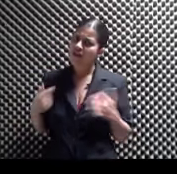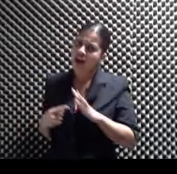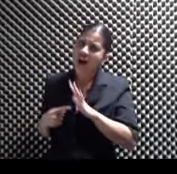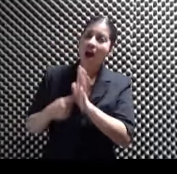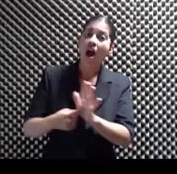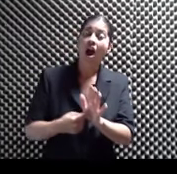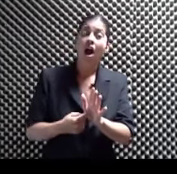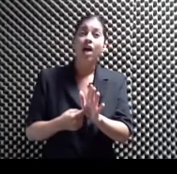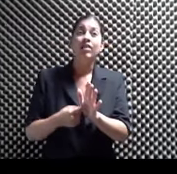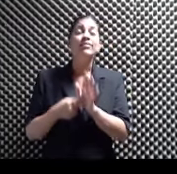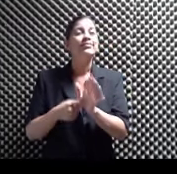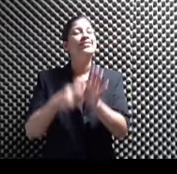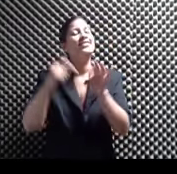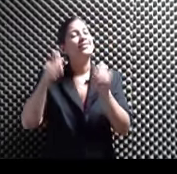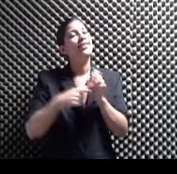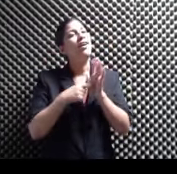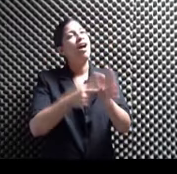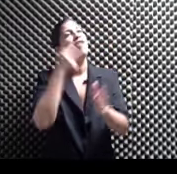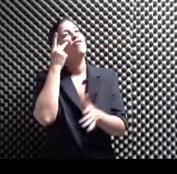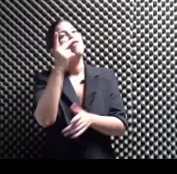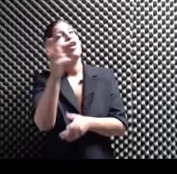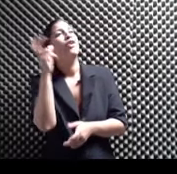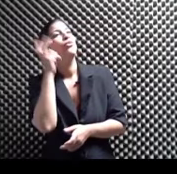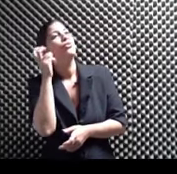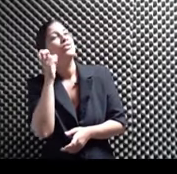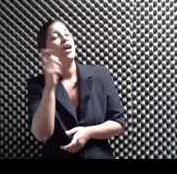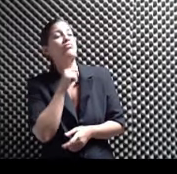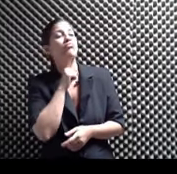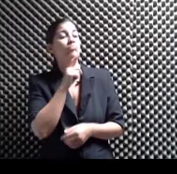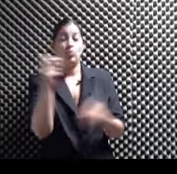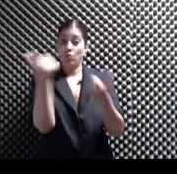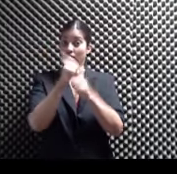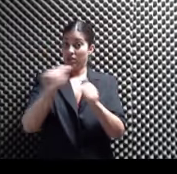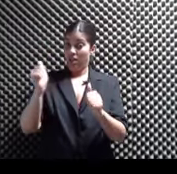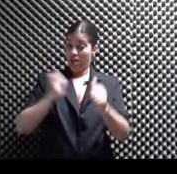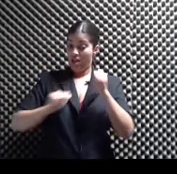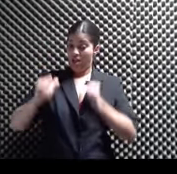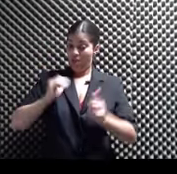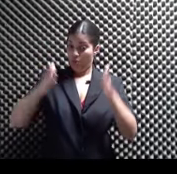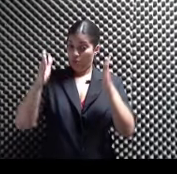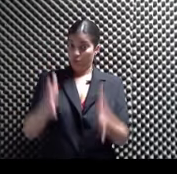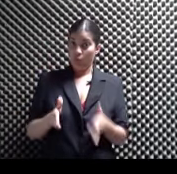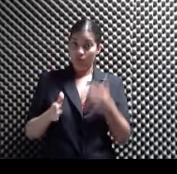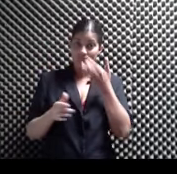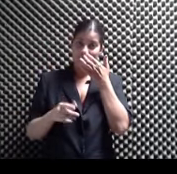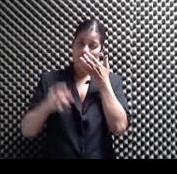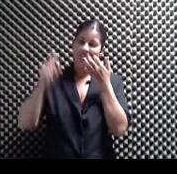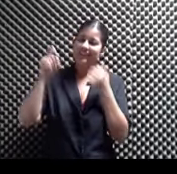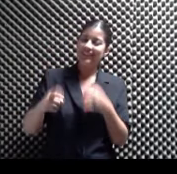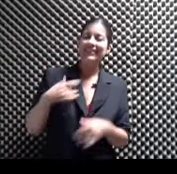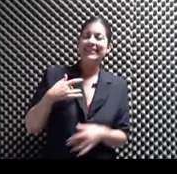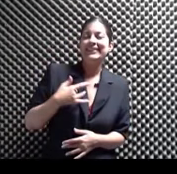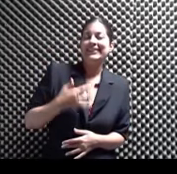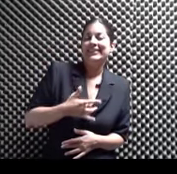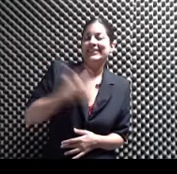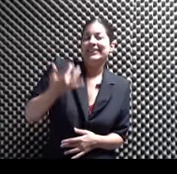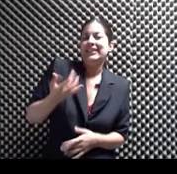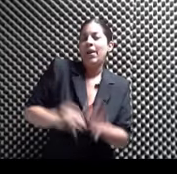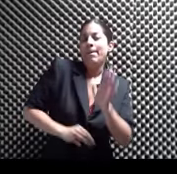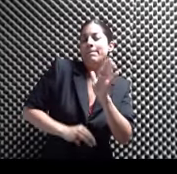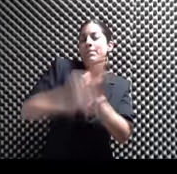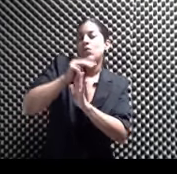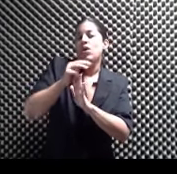prueba hasta que no se escucha. Claro. Hasta que no ves si funciona. Y yo creo que cualquier dramaturgo que se respete y se llame dramaturgo tiene que tener la sensibilidad y la